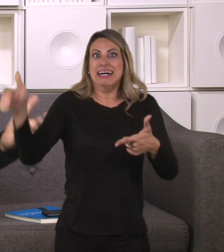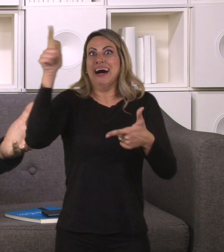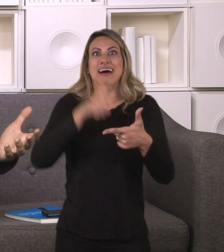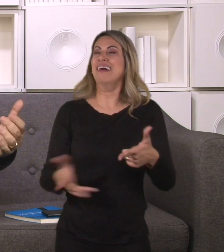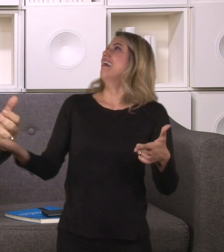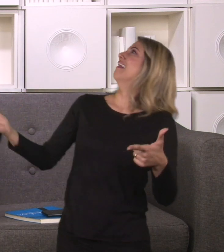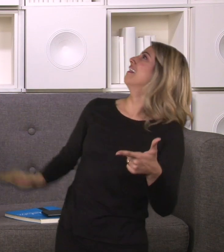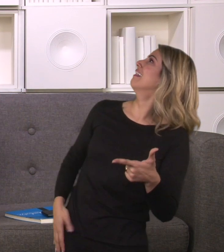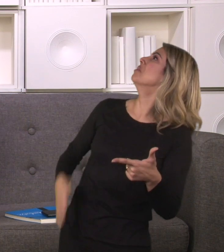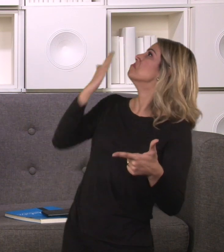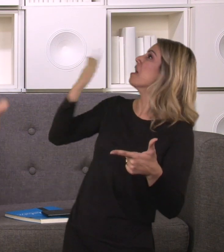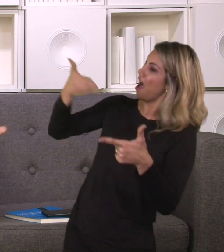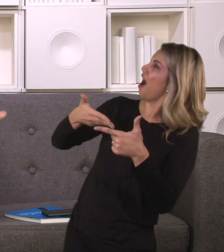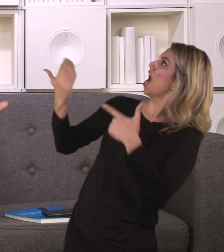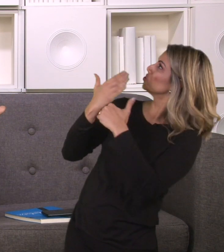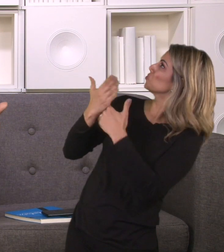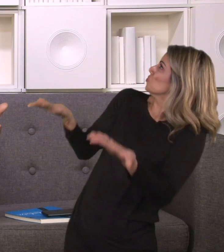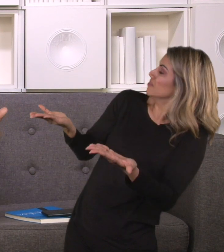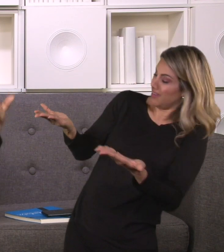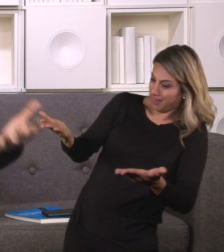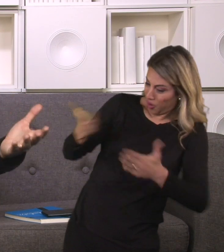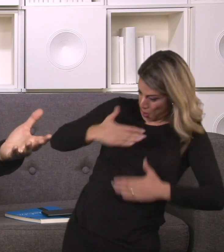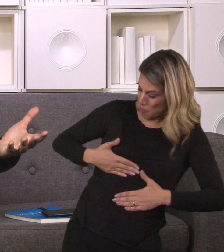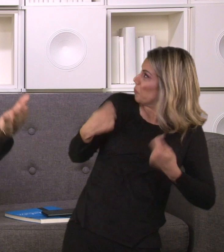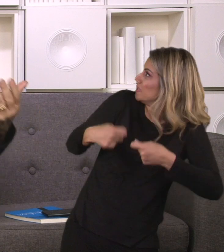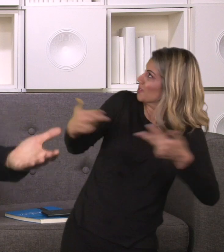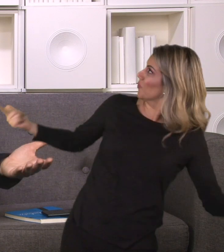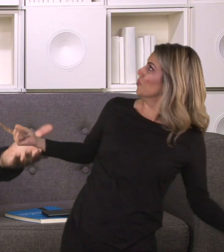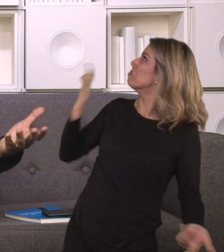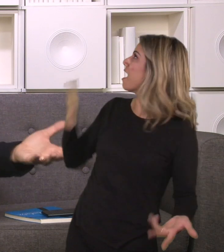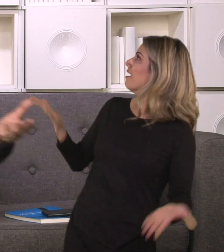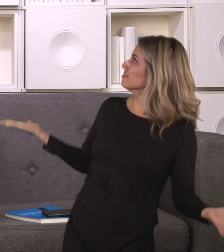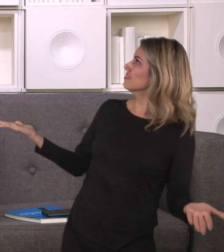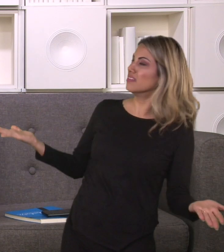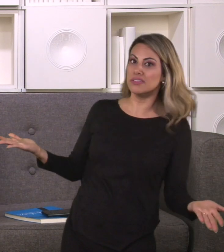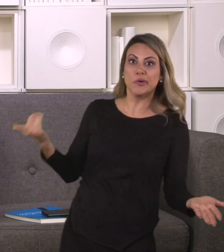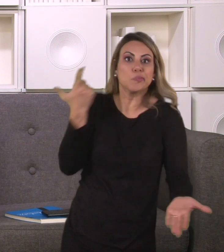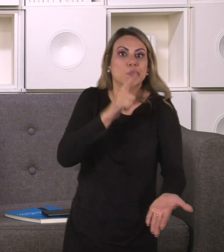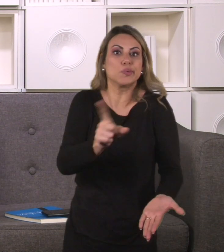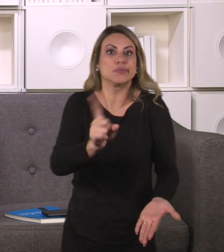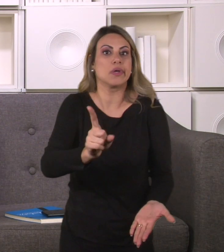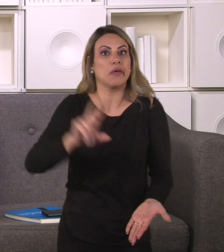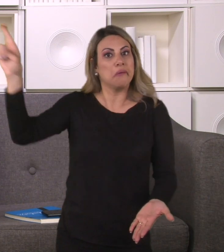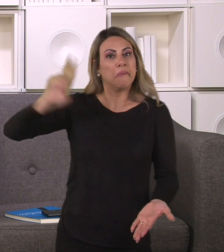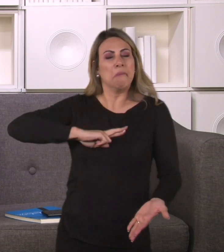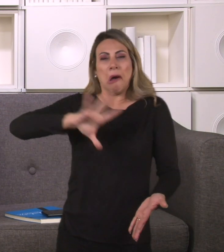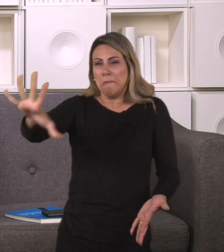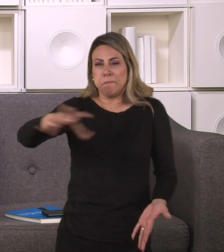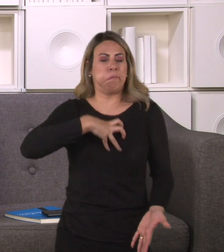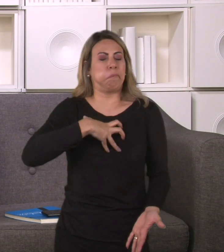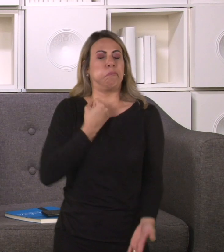pedindo nada demais, eu estou pedindo algo que é legítimo. E mesmo assim as necessidades legítimas não são satisfeitas.